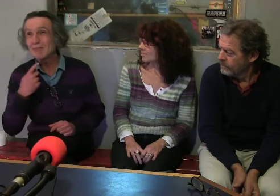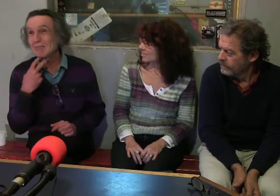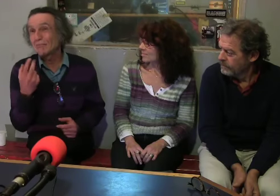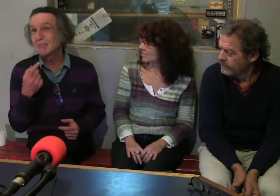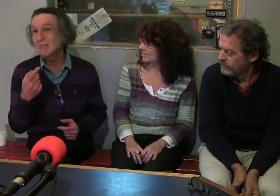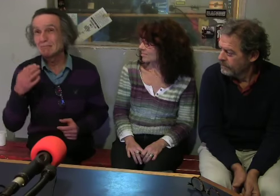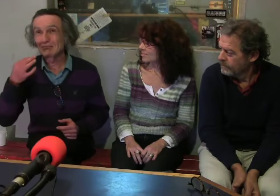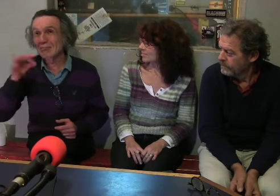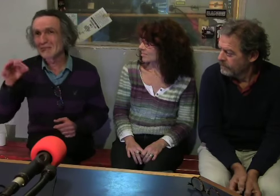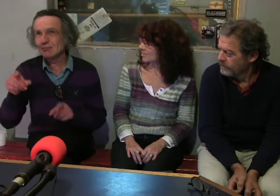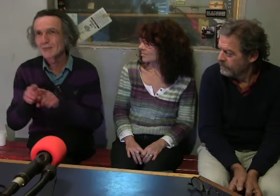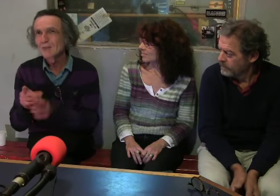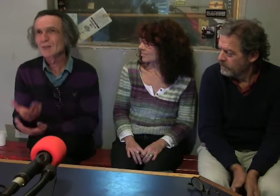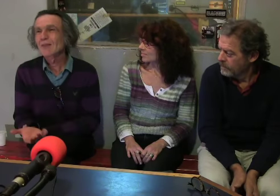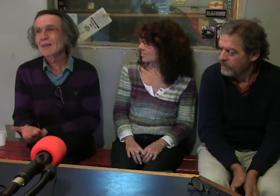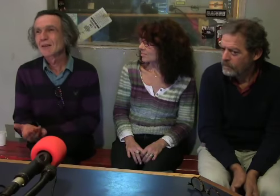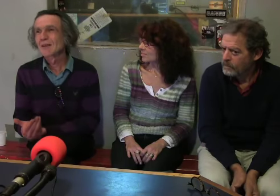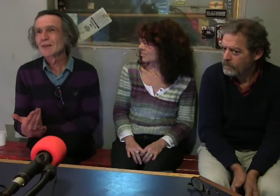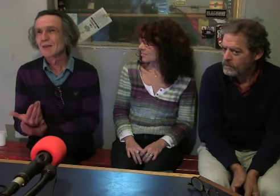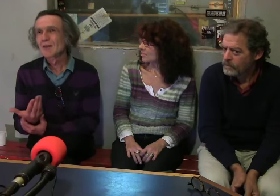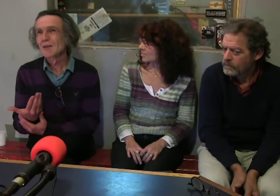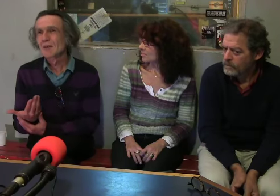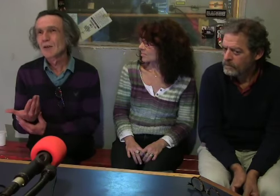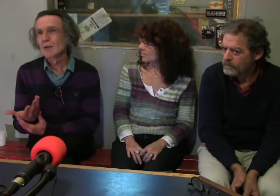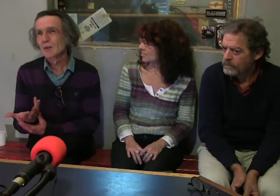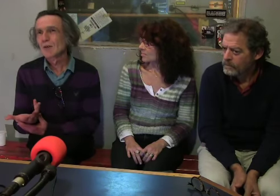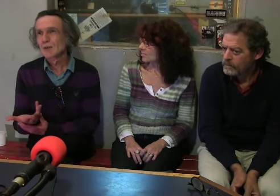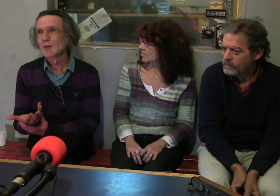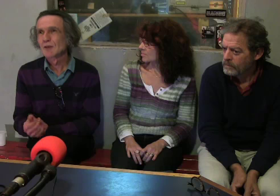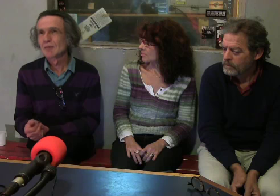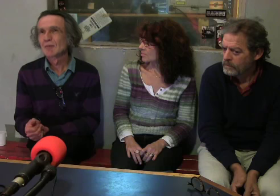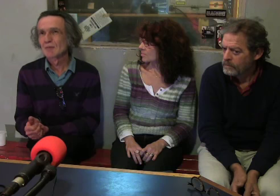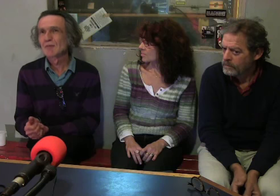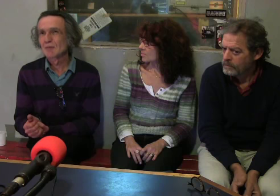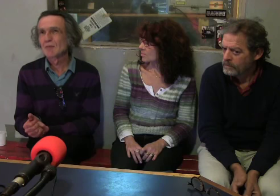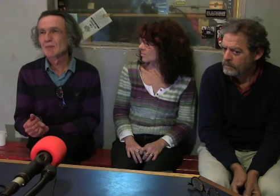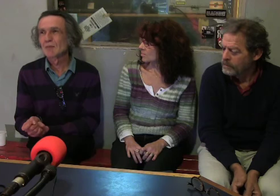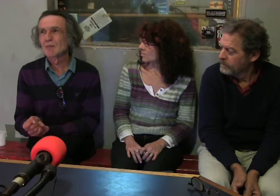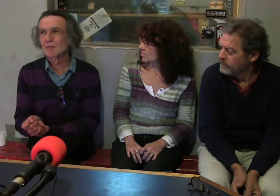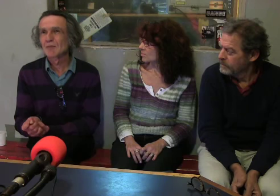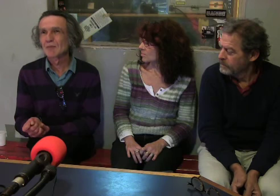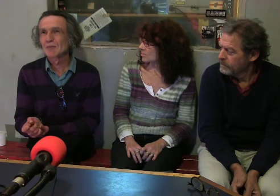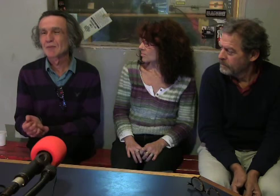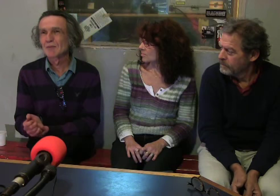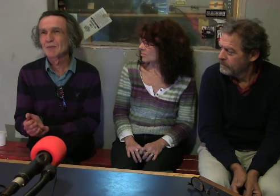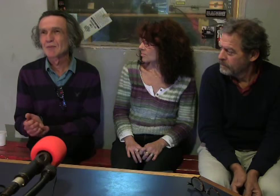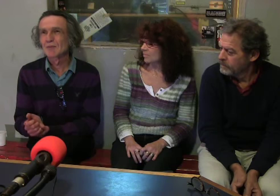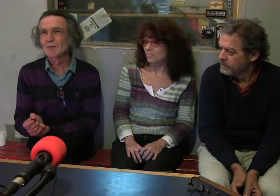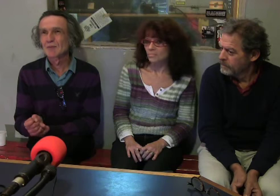culture. Alors, à l'oral, quand on utilise le mot, bien sûr, il n'y a pas de différence. C'est seulement à l'écrit qu'on peut voir une différence qui renvoie à